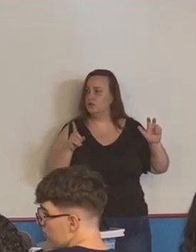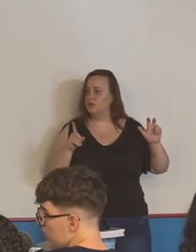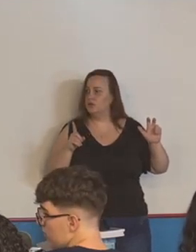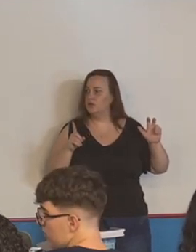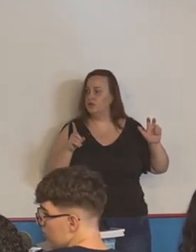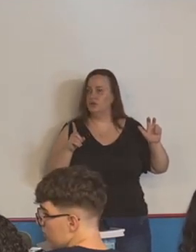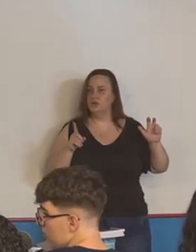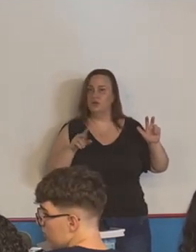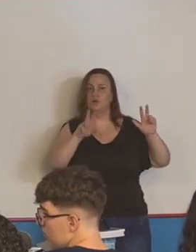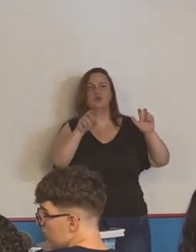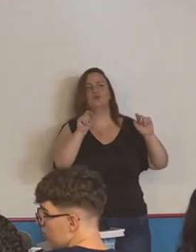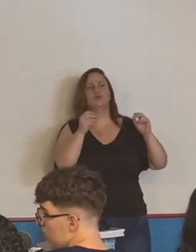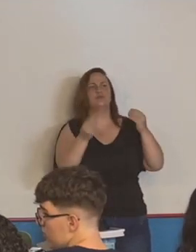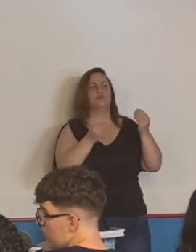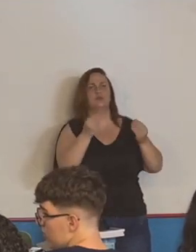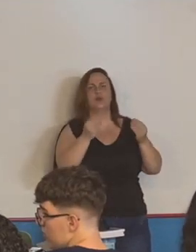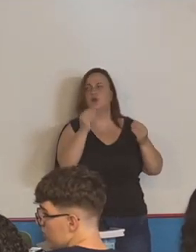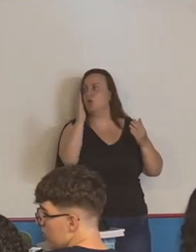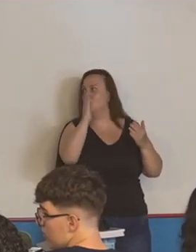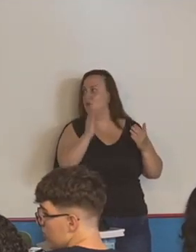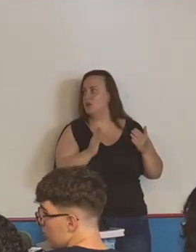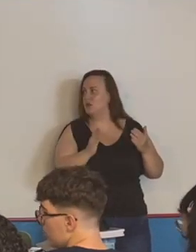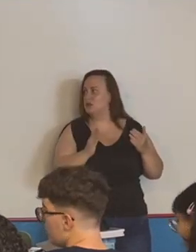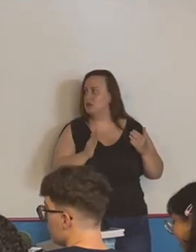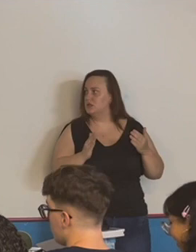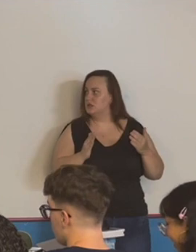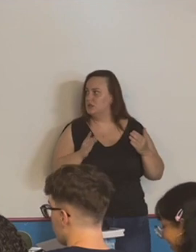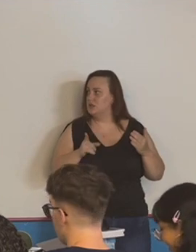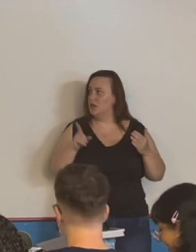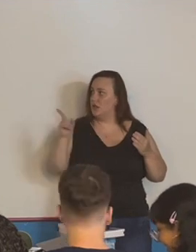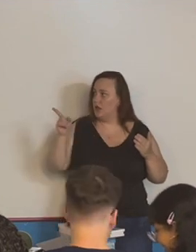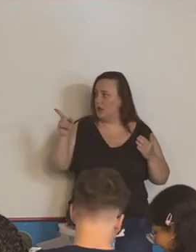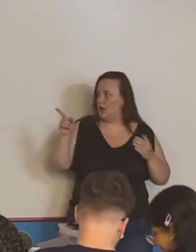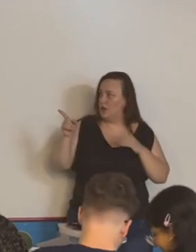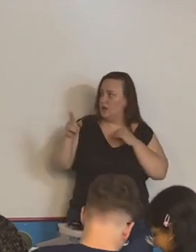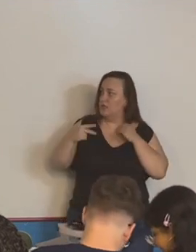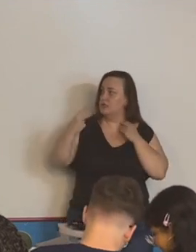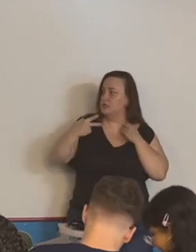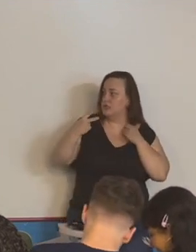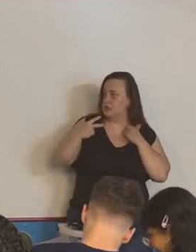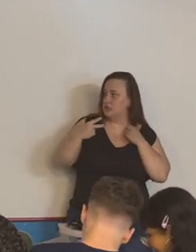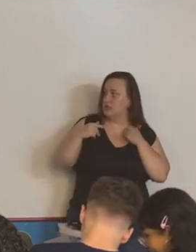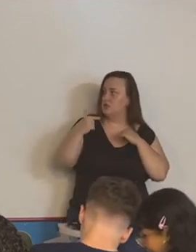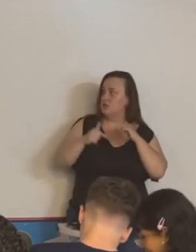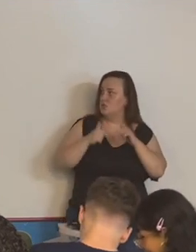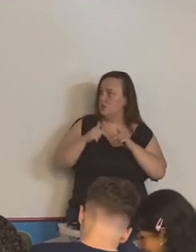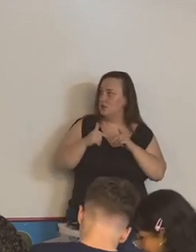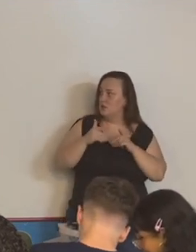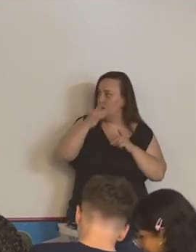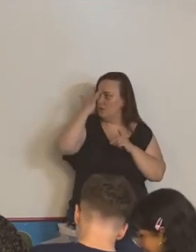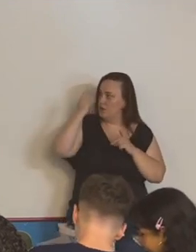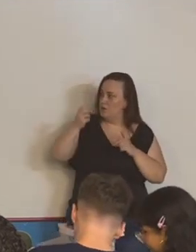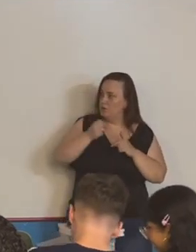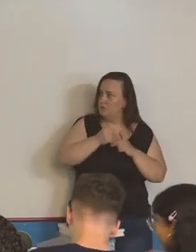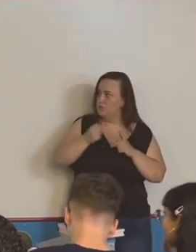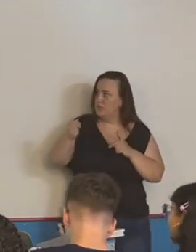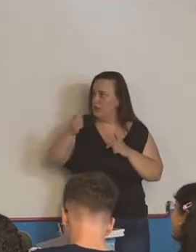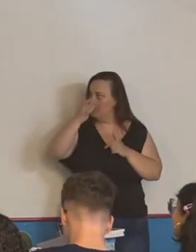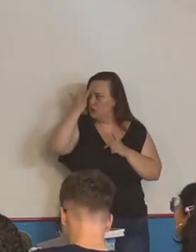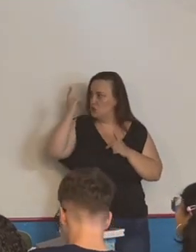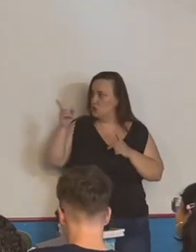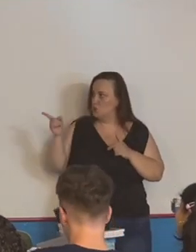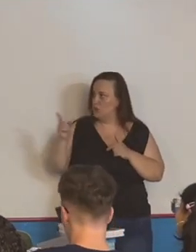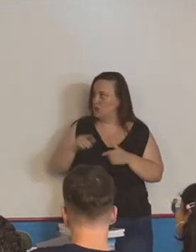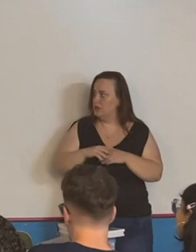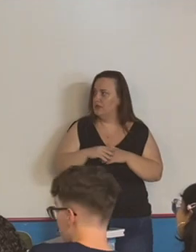a questão do Brasil. Eu tenho que ir lá voltar nele então. Esse aqui é o segundo trabalho que eu uso uma pessoa, né? Agora tem que achar o